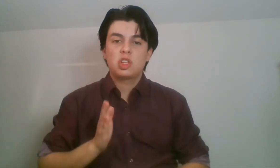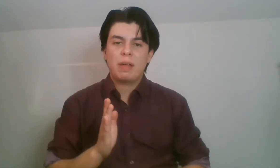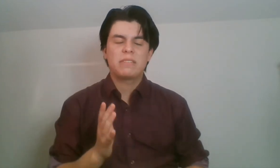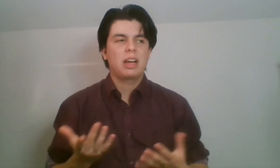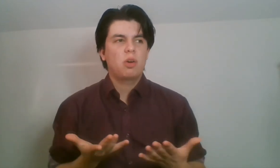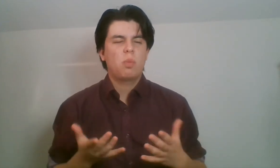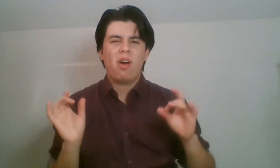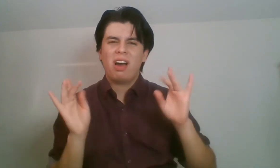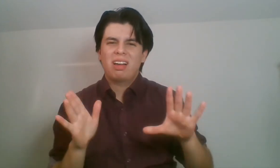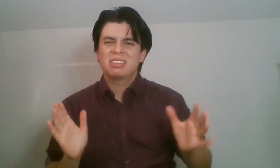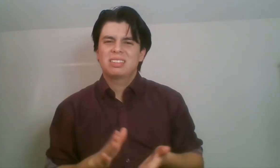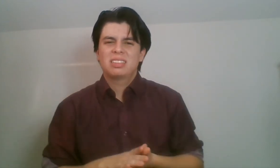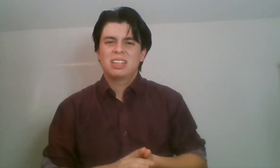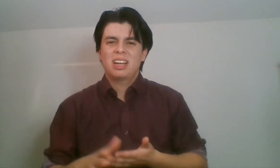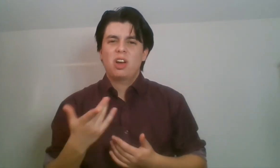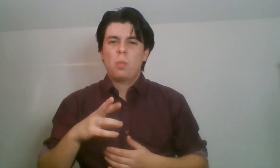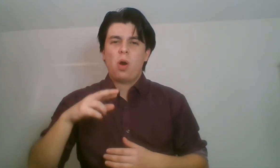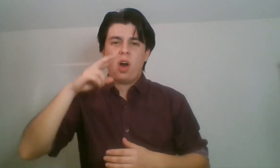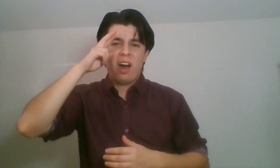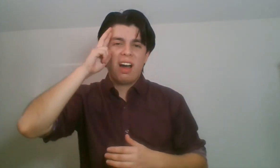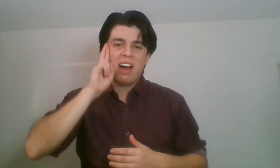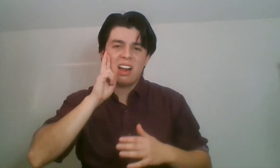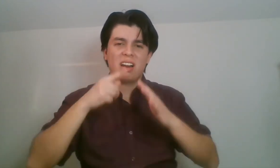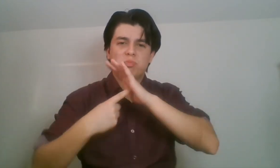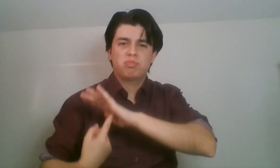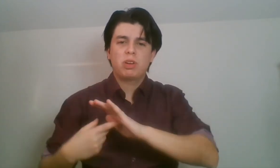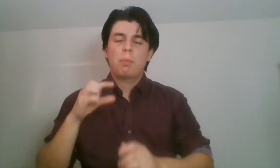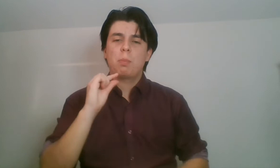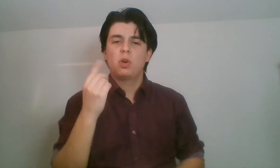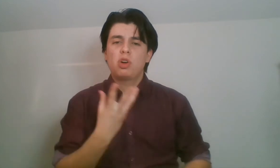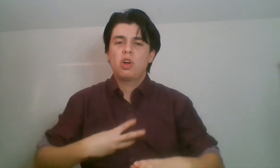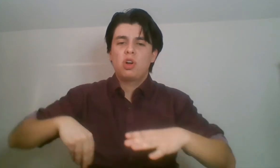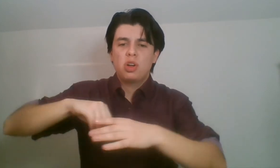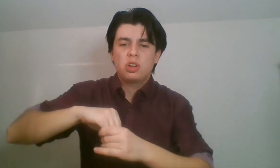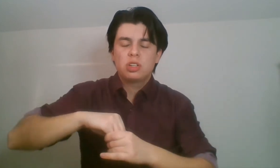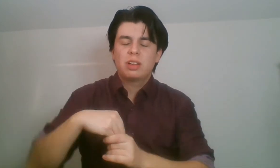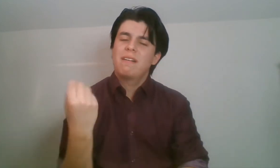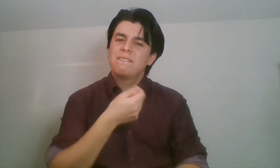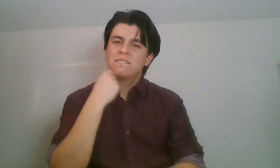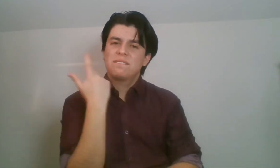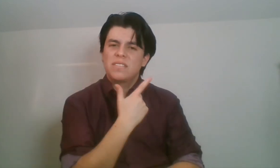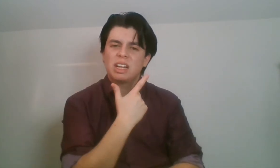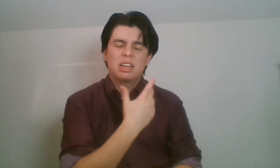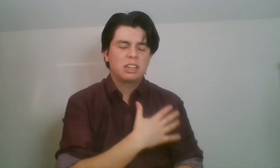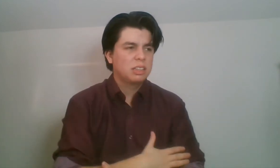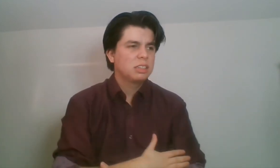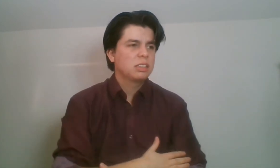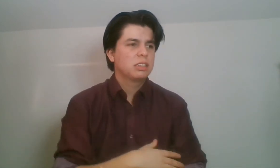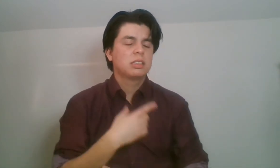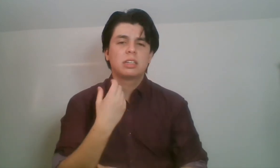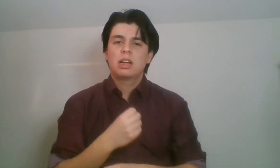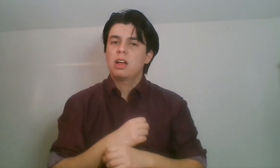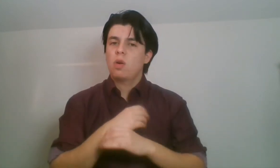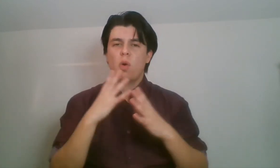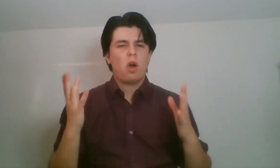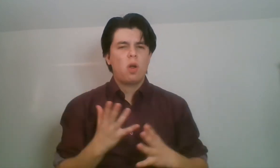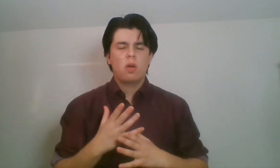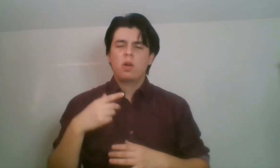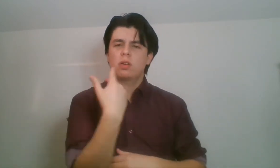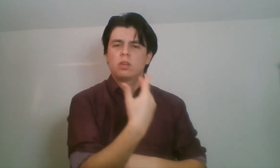me pasa cuando escucho eso? Creo que no es tan lejano. Yo siento que Chile todavía sigue siendo un poco así de racista y